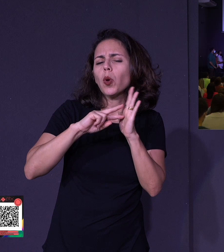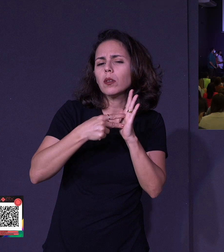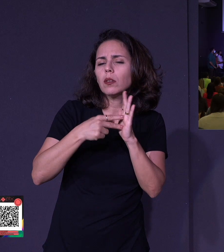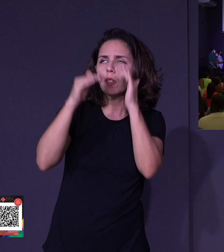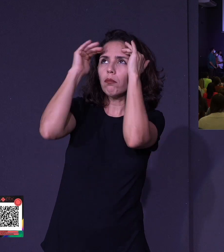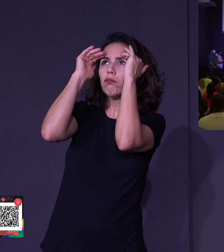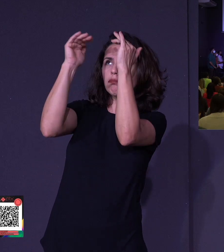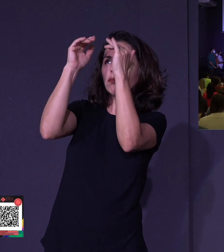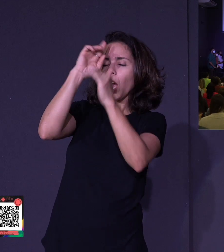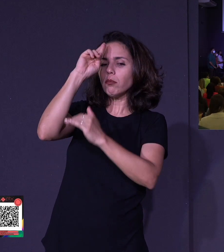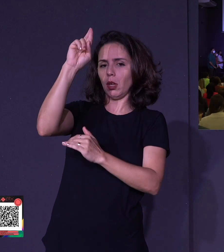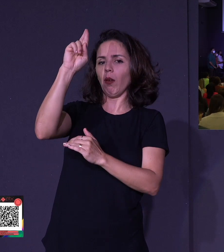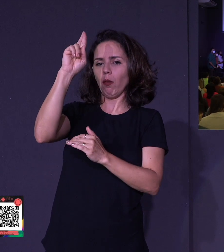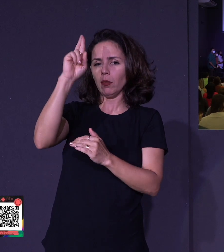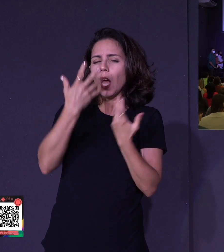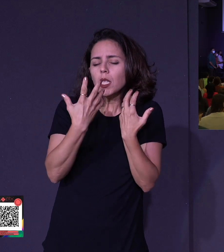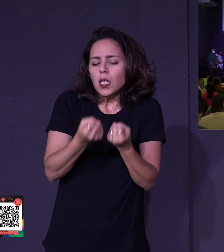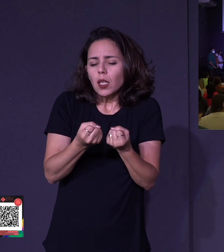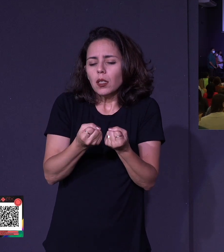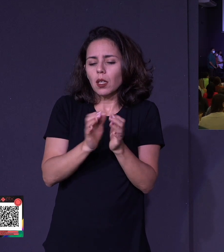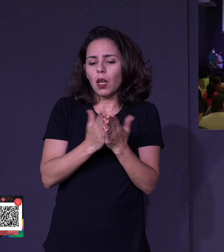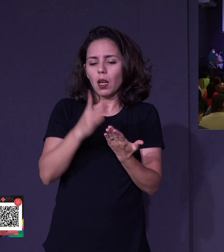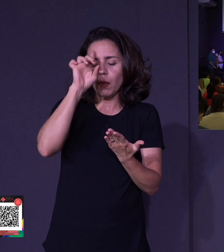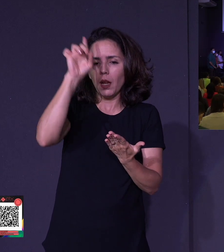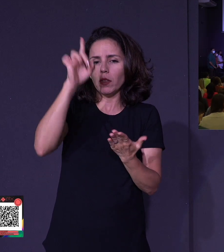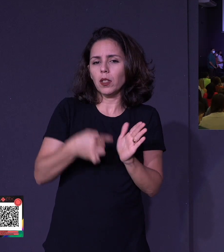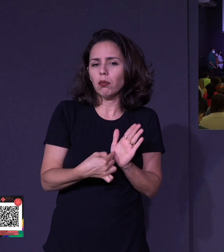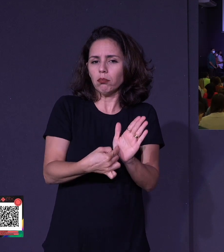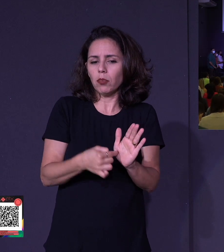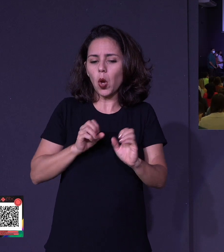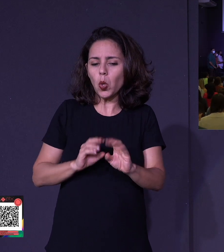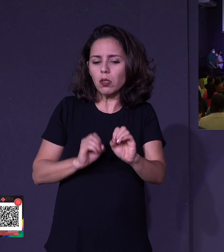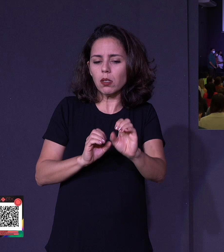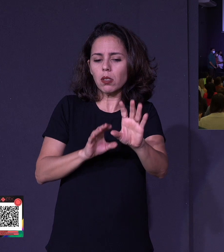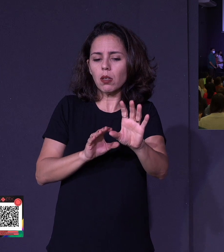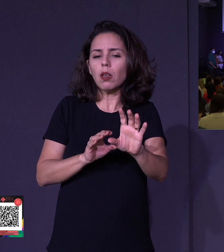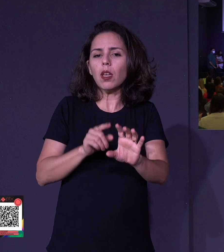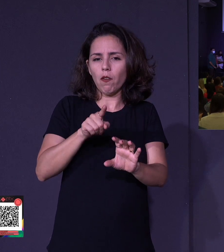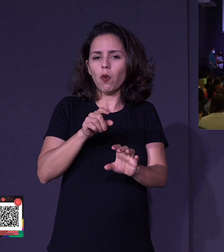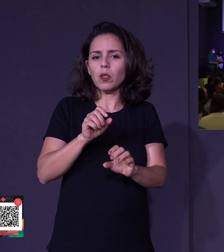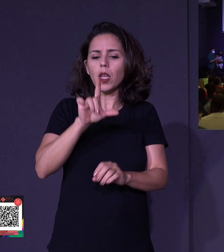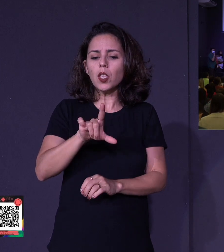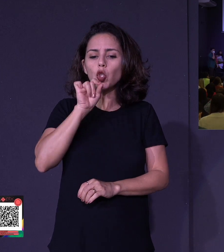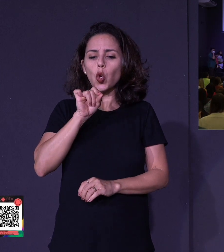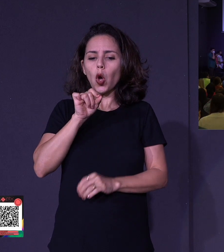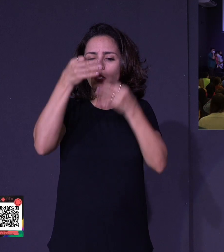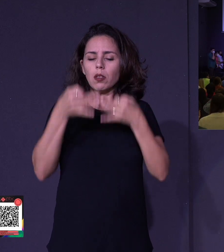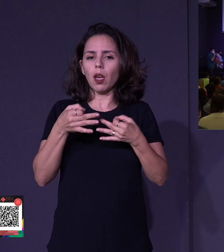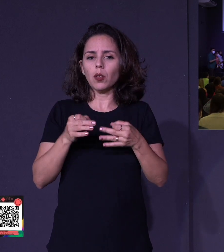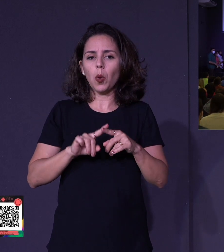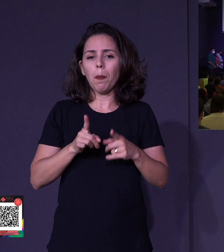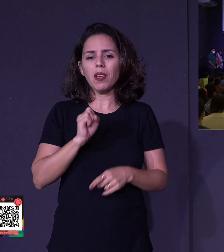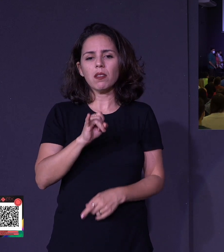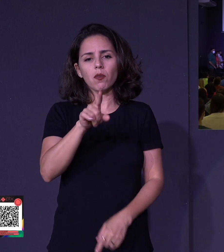atrai problemas. Não que Deus tenha mal para ninguém, mas por causa das nossas más escolhas. Amém? Então, olhe para quem